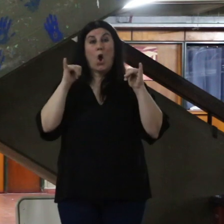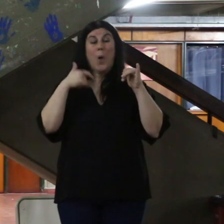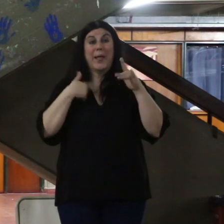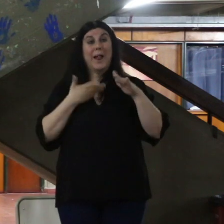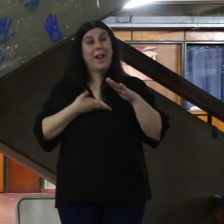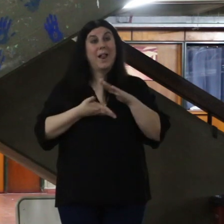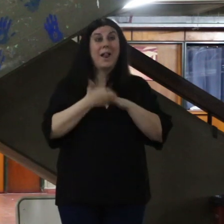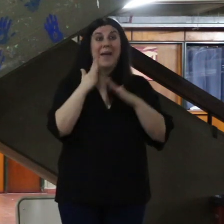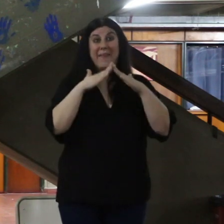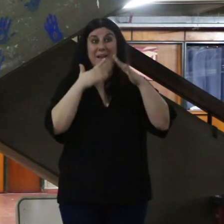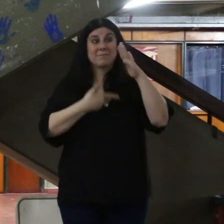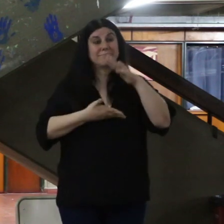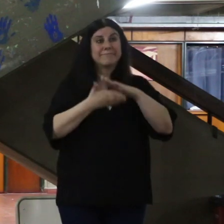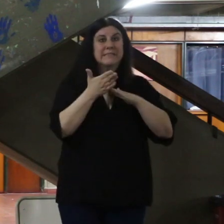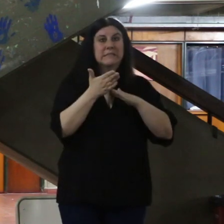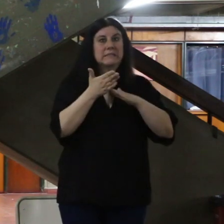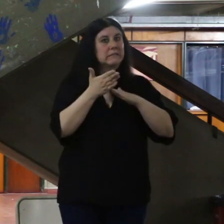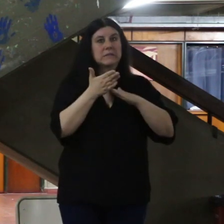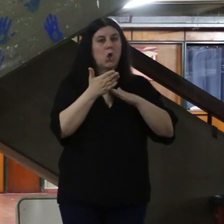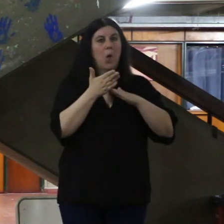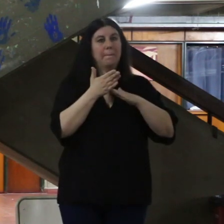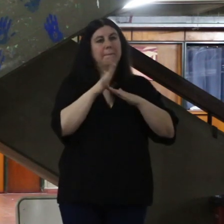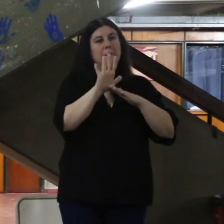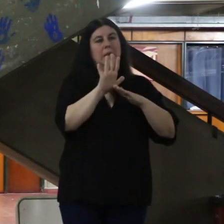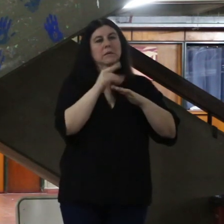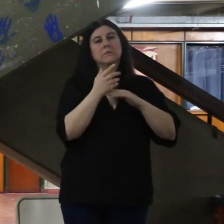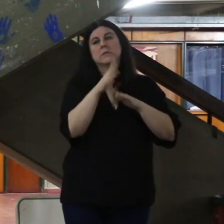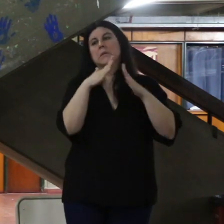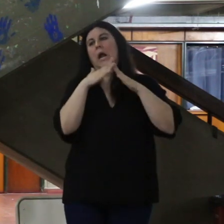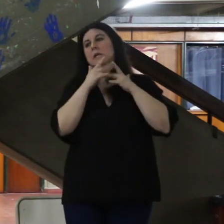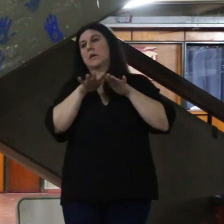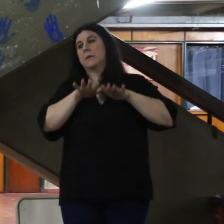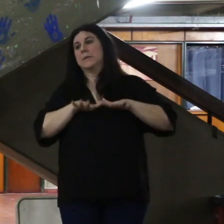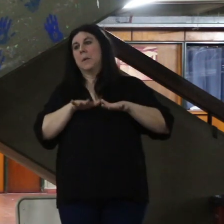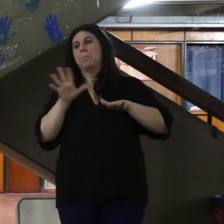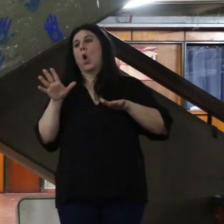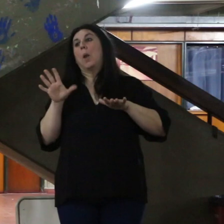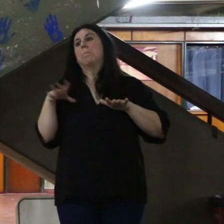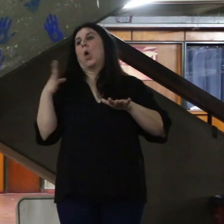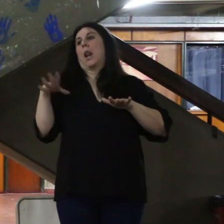prefería quedarse para no contagiar a los adultos mayores.